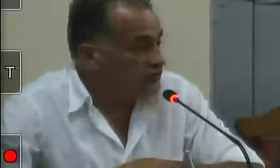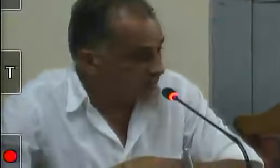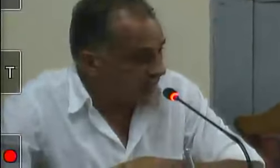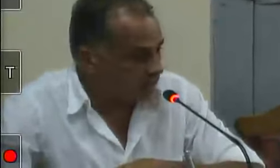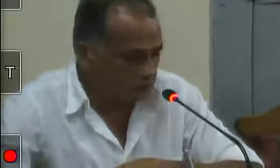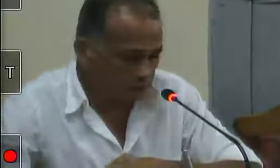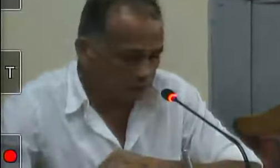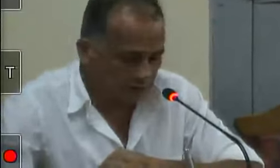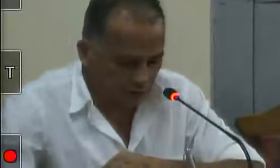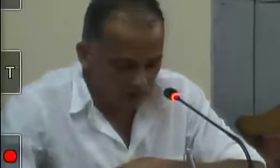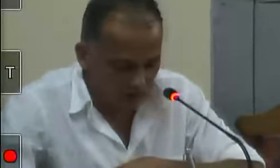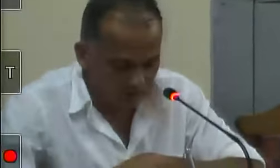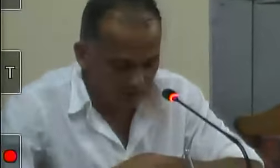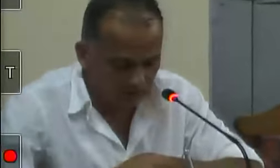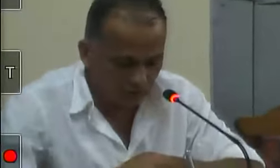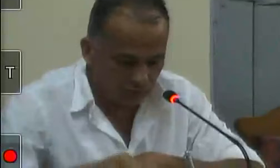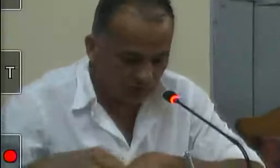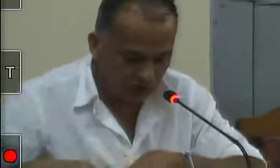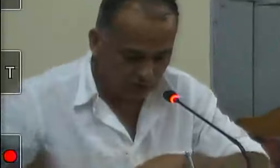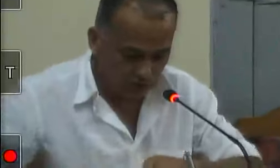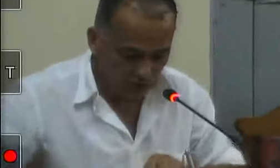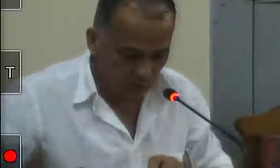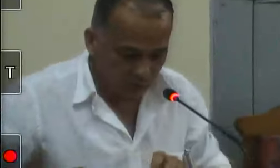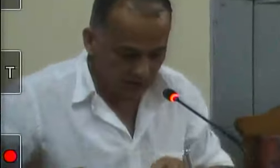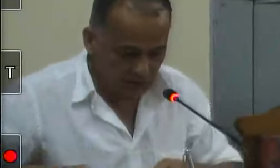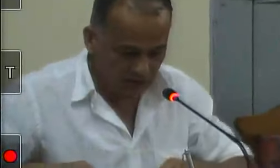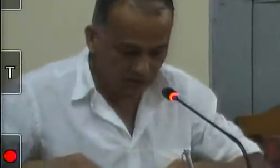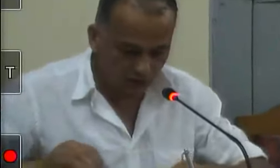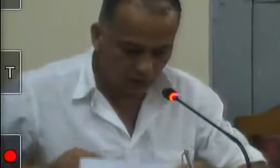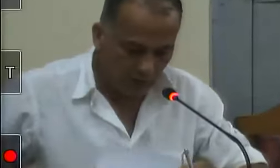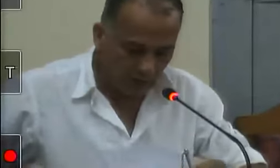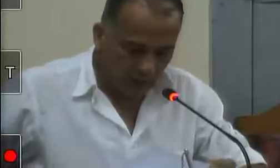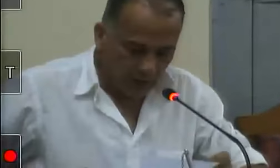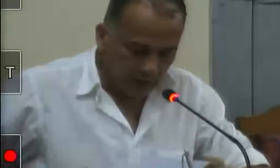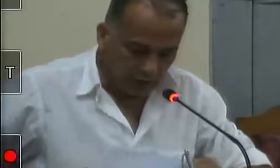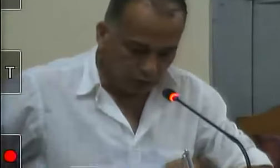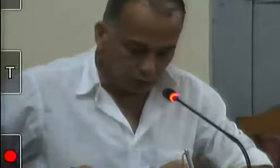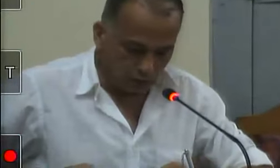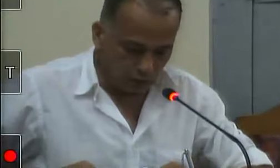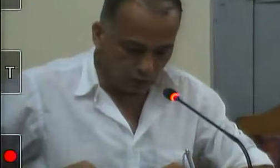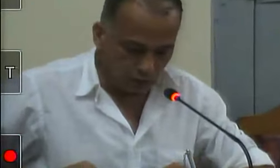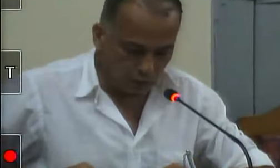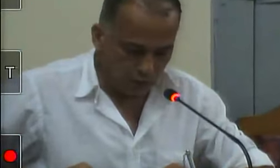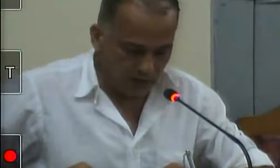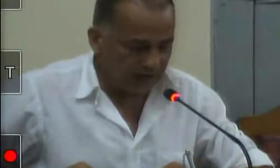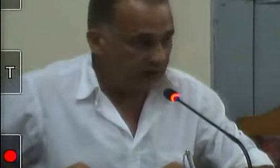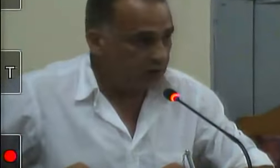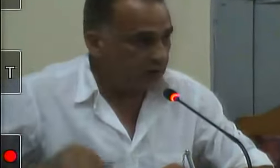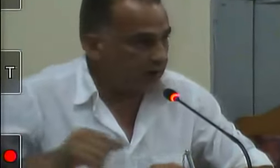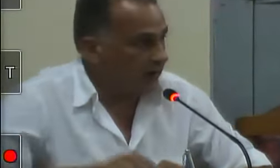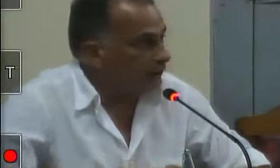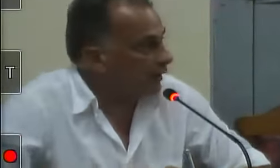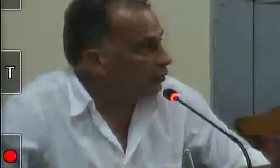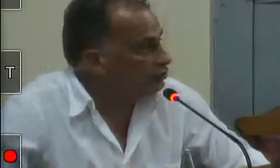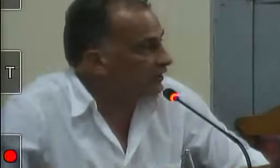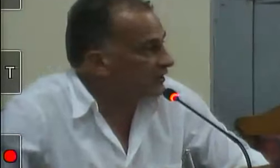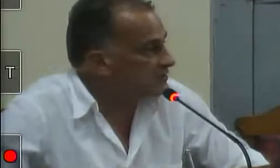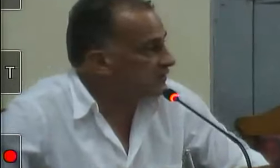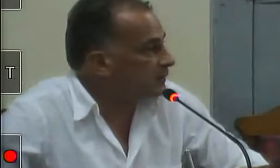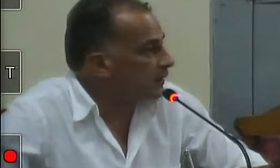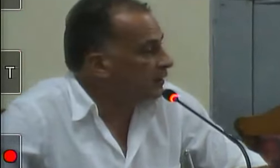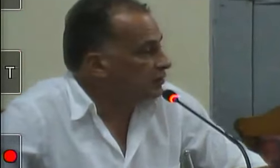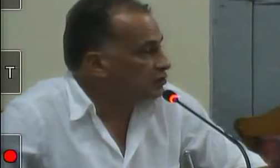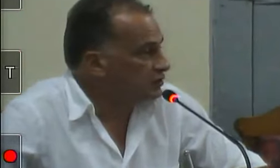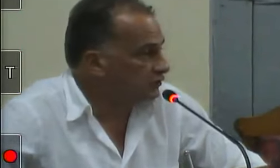no estado, que refere sobre isso, que compete a isso. Eu marquei uma